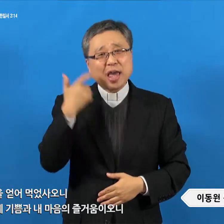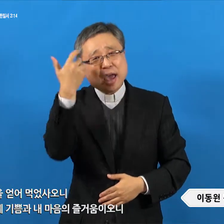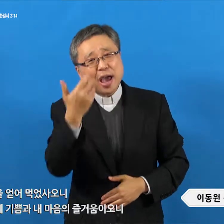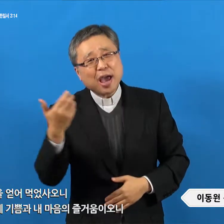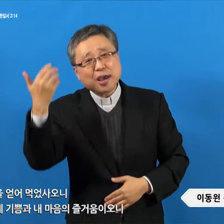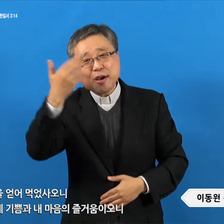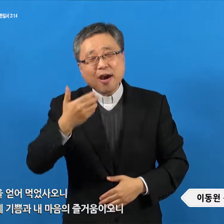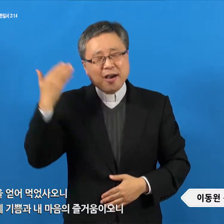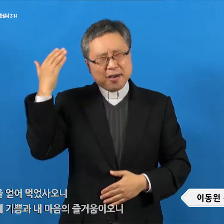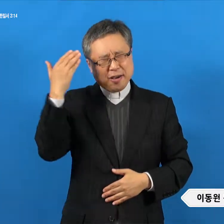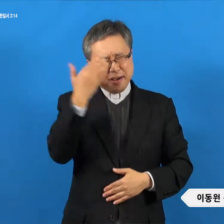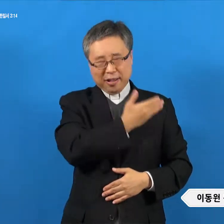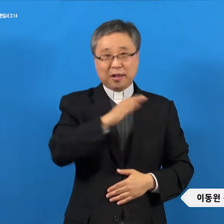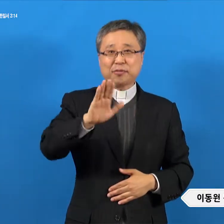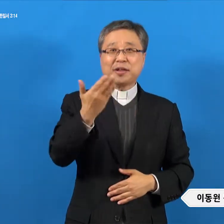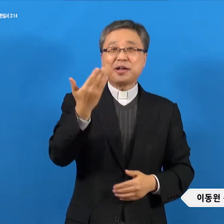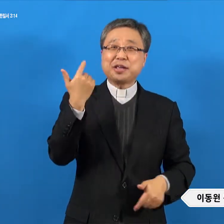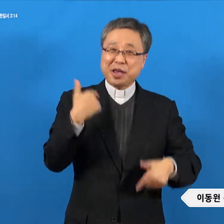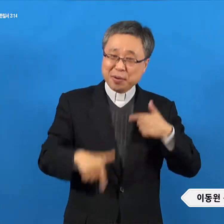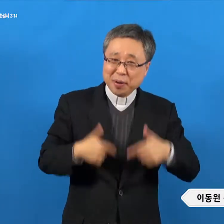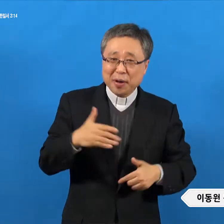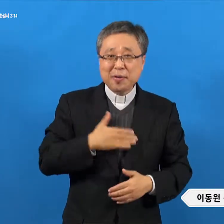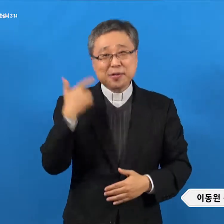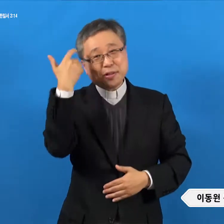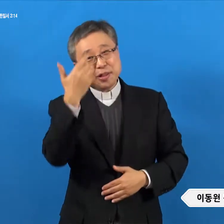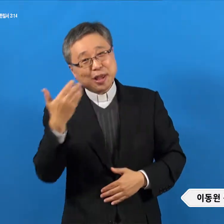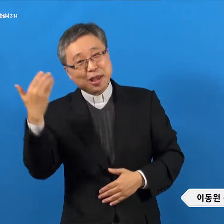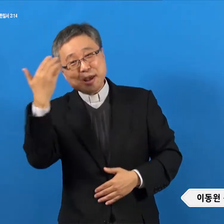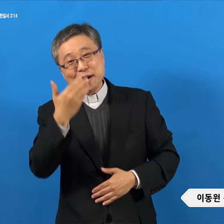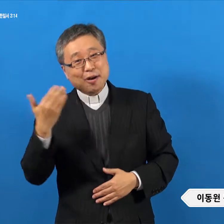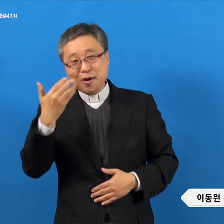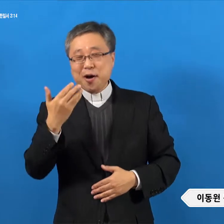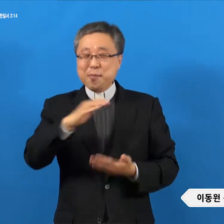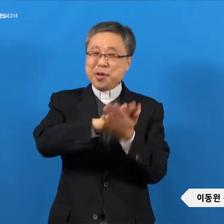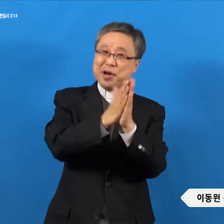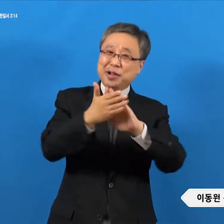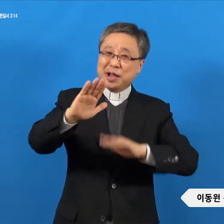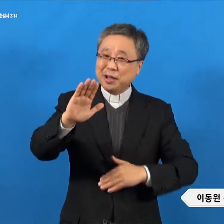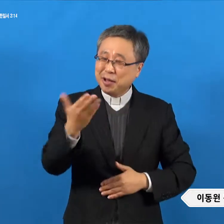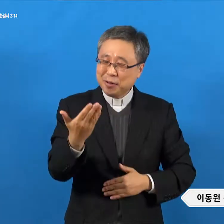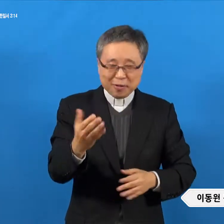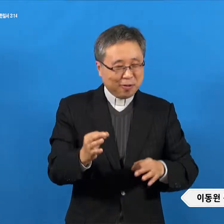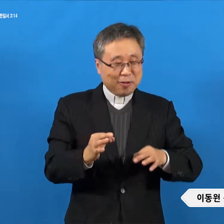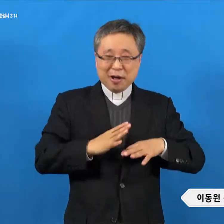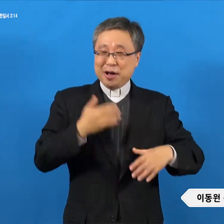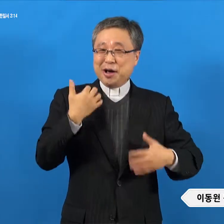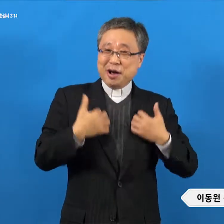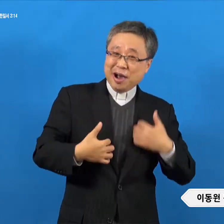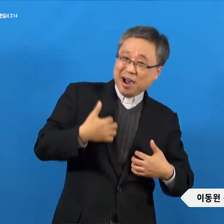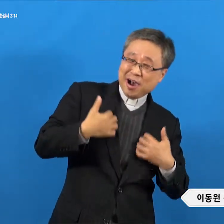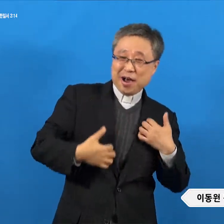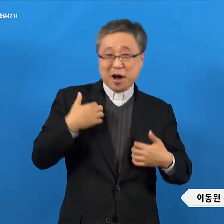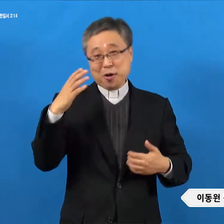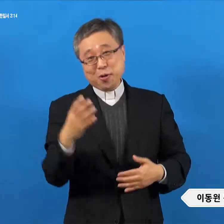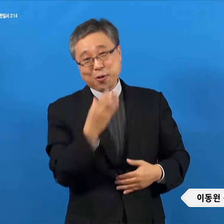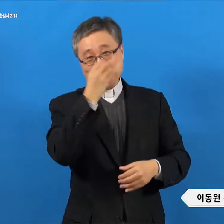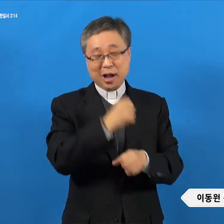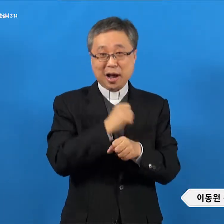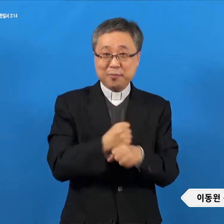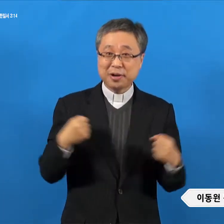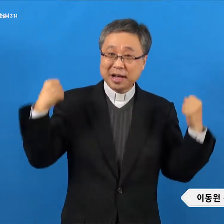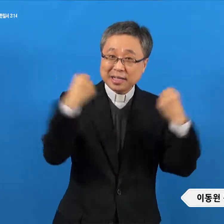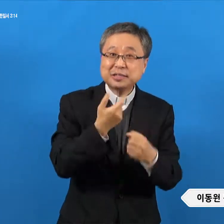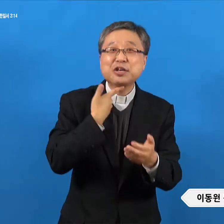영혼이 순화되는 기쁨, 내 영혼이 정화되는 카타르시스의 체험, 내 영혼이 거룩함을 입는